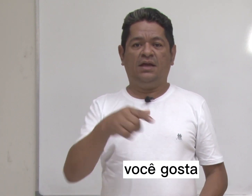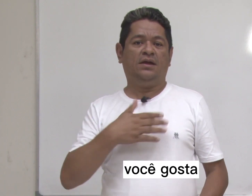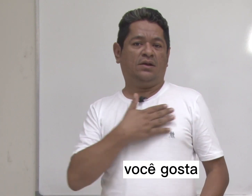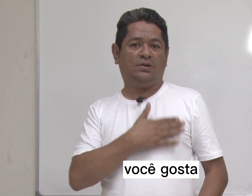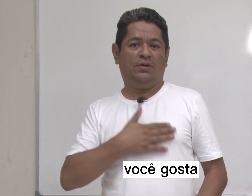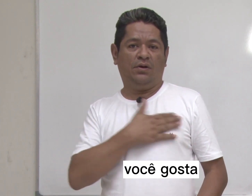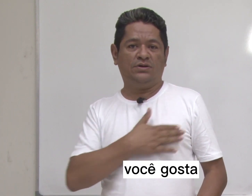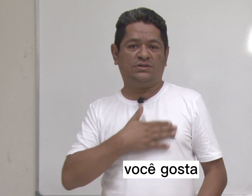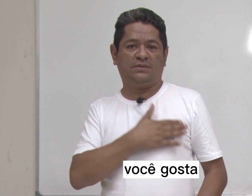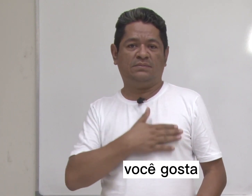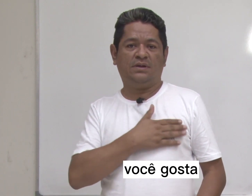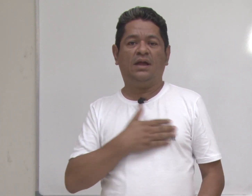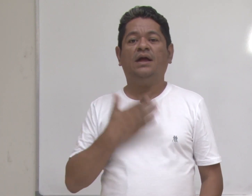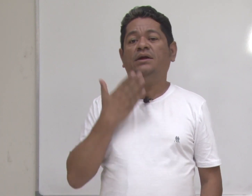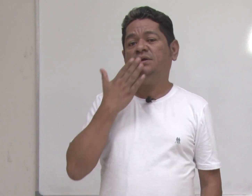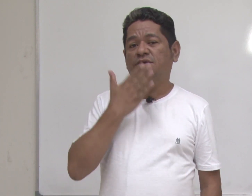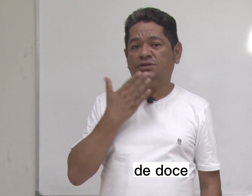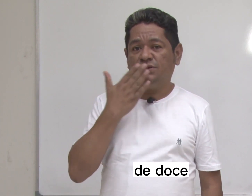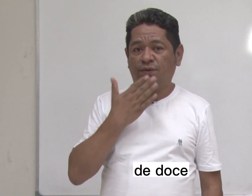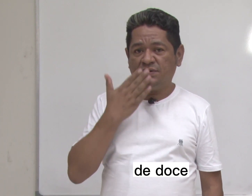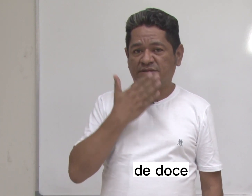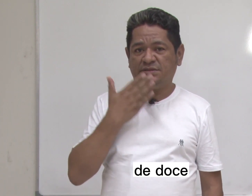Você gosta de doce.